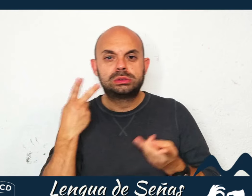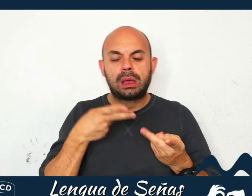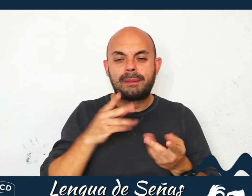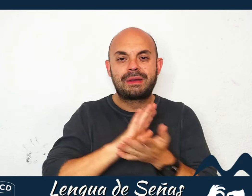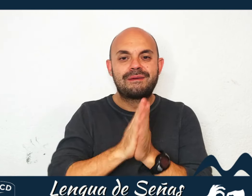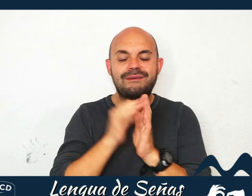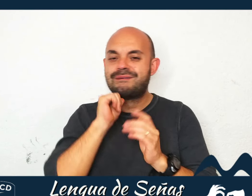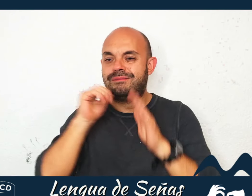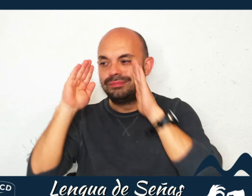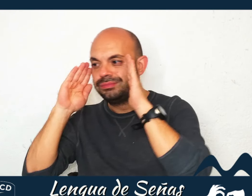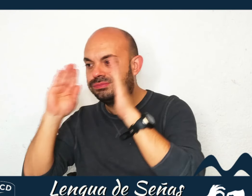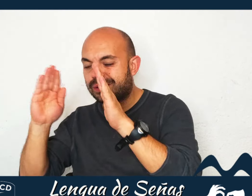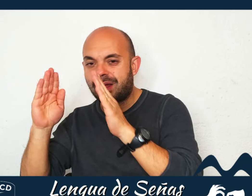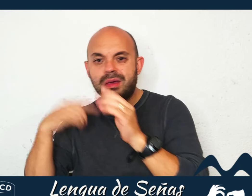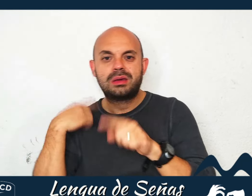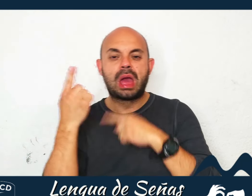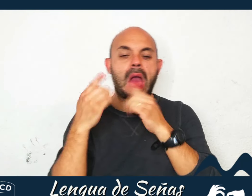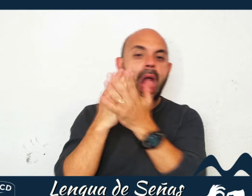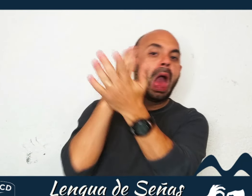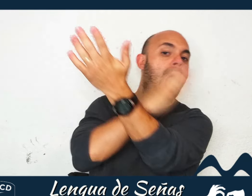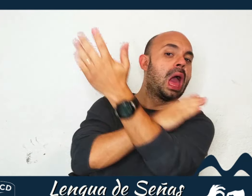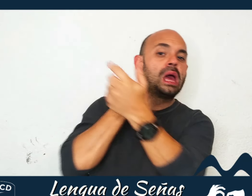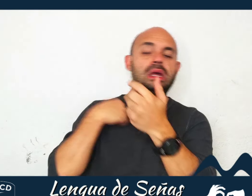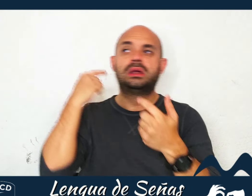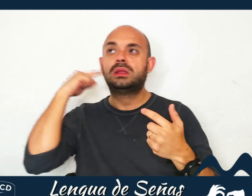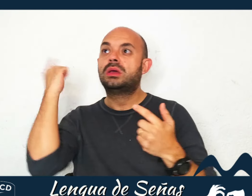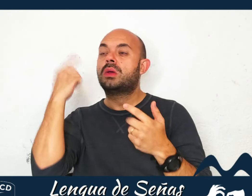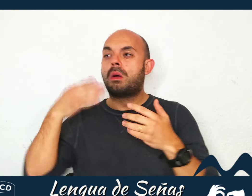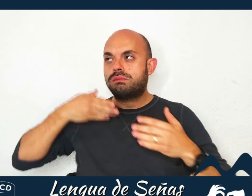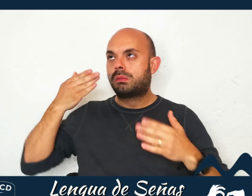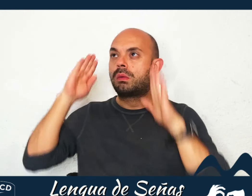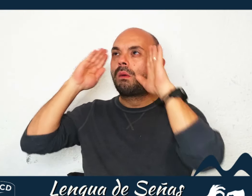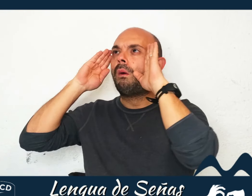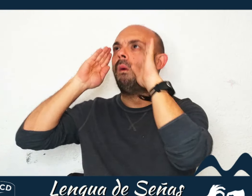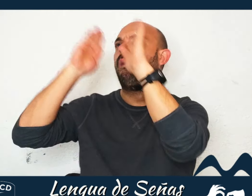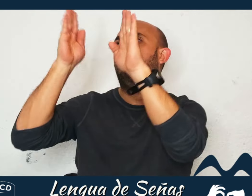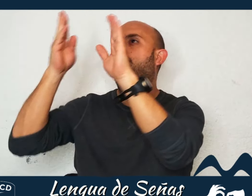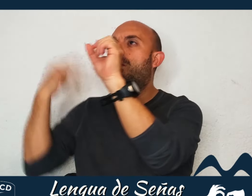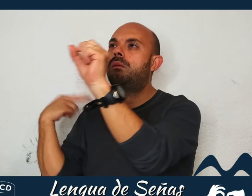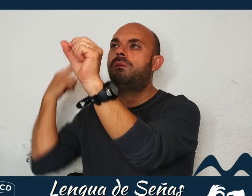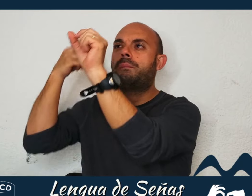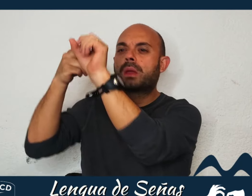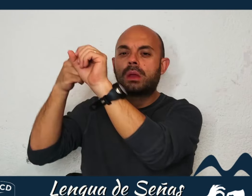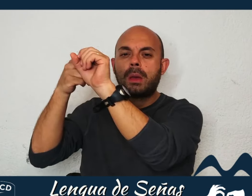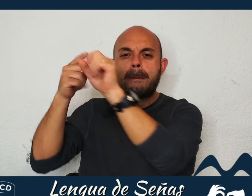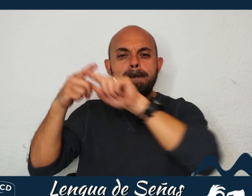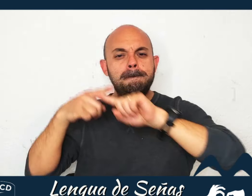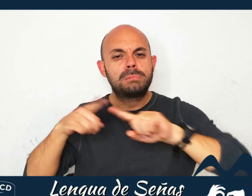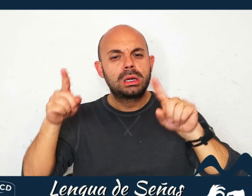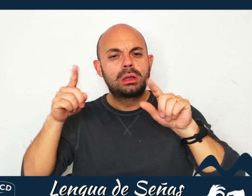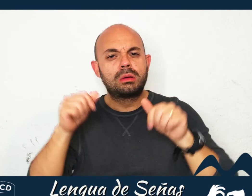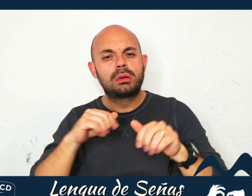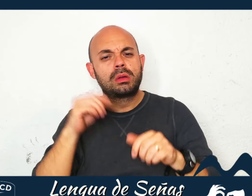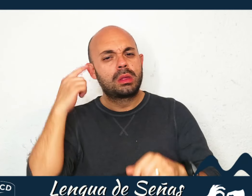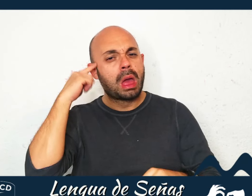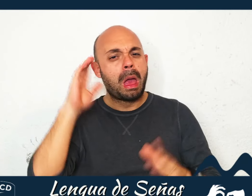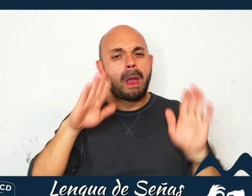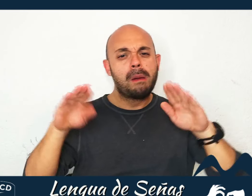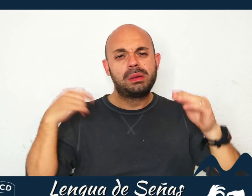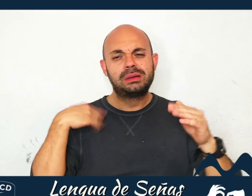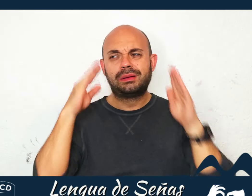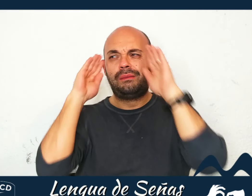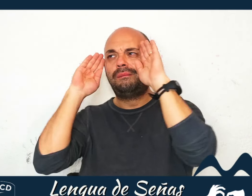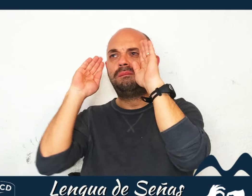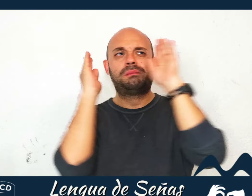el enfoque. Como nos enfocamos con un deseo y a veces nos olvidamos que hay otras cosas que pueden venir a nuestras vidas, por